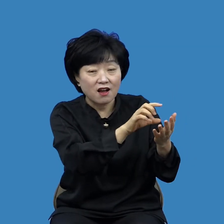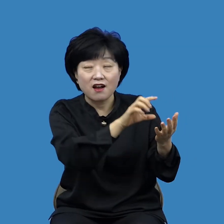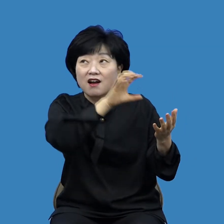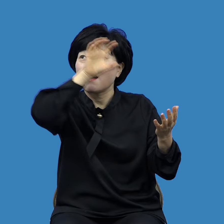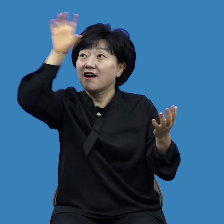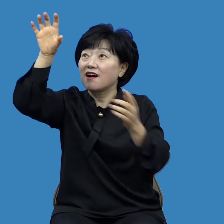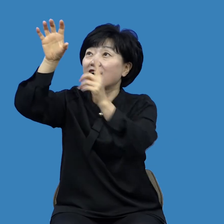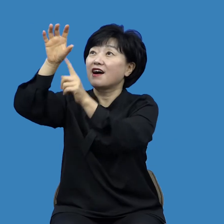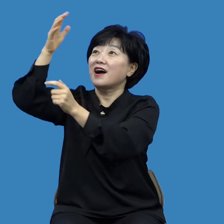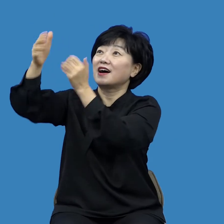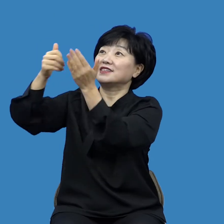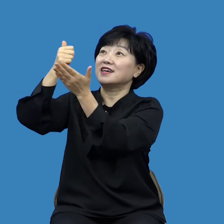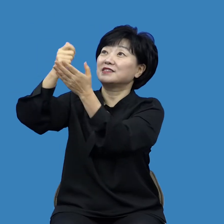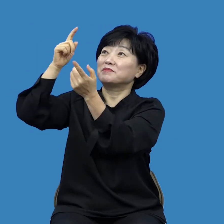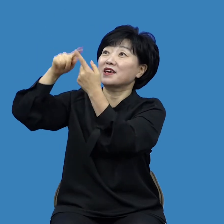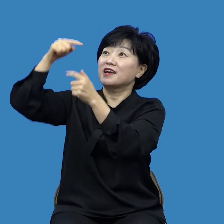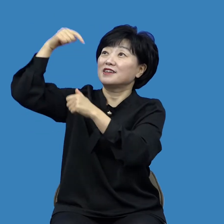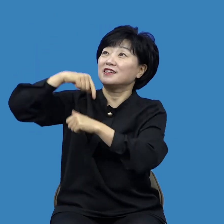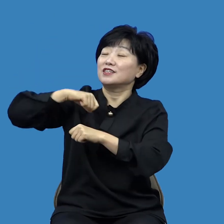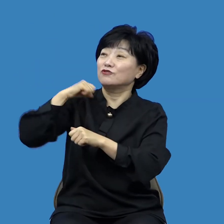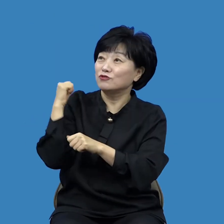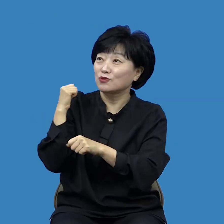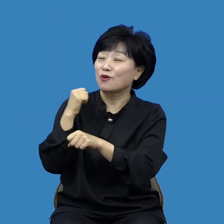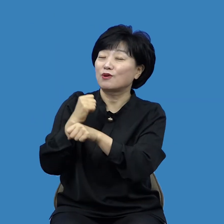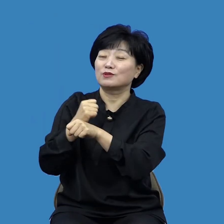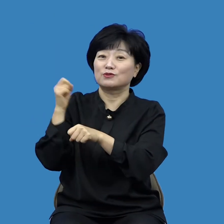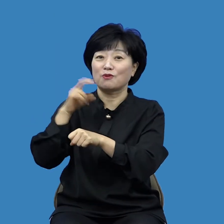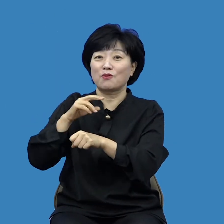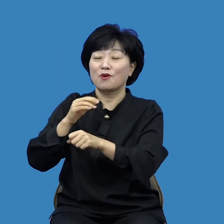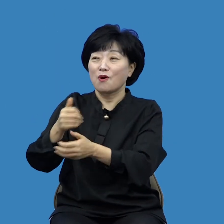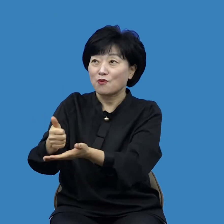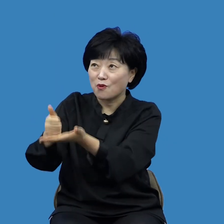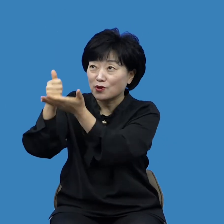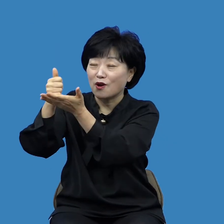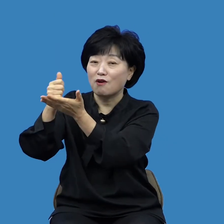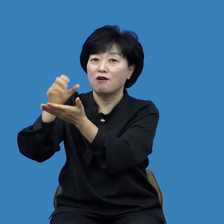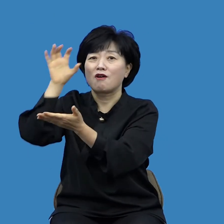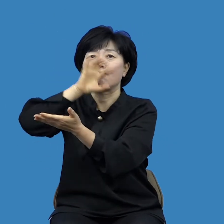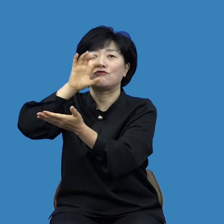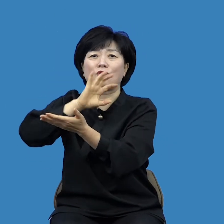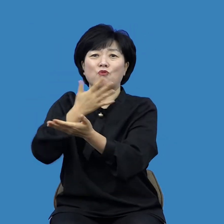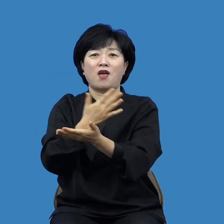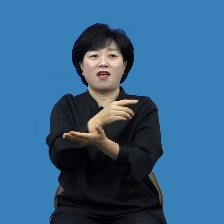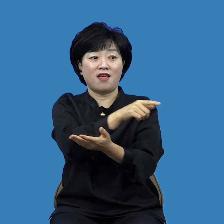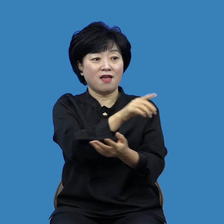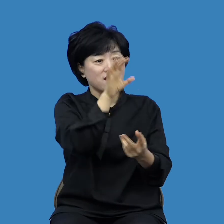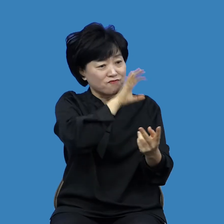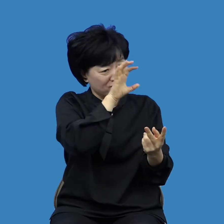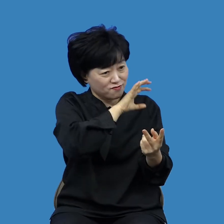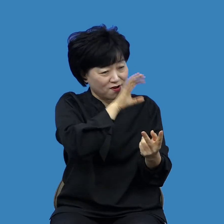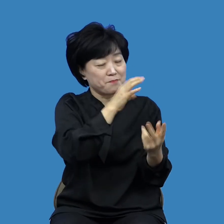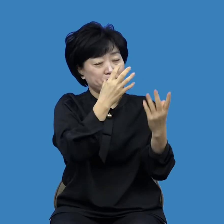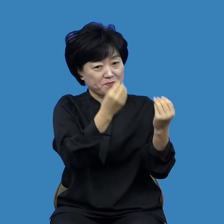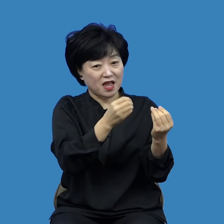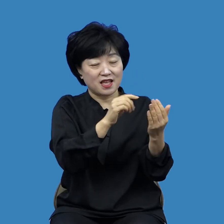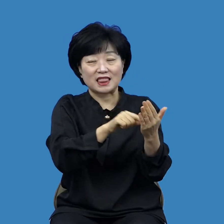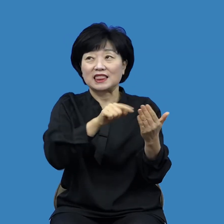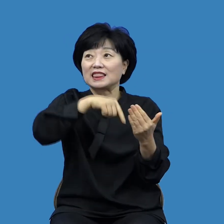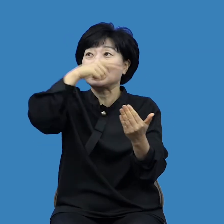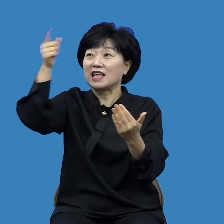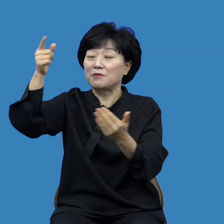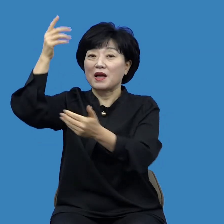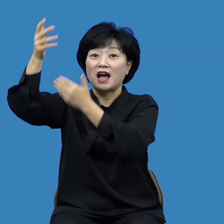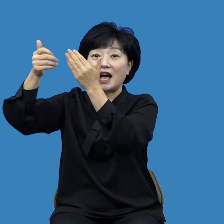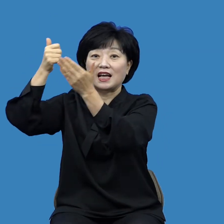것, 또 부모를 공경하는 것을 계속 연습하고 훈련하고 안 되더라도 그렇게 노력하고 이렇게 잘하면 결국 이것이 우리에게